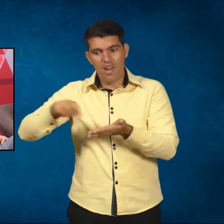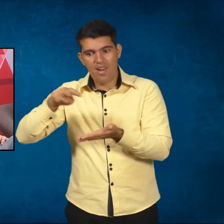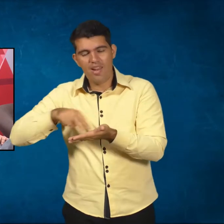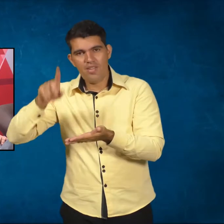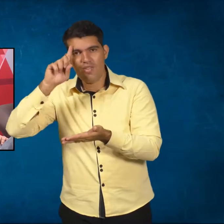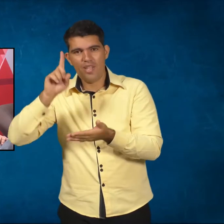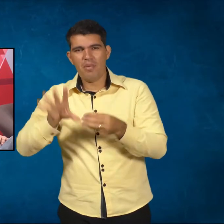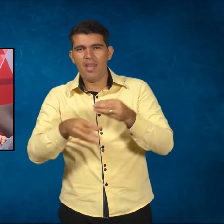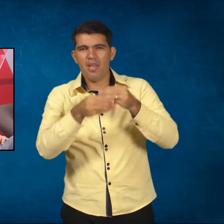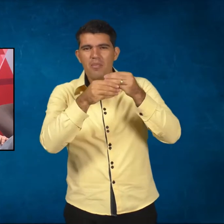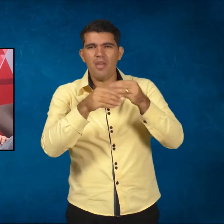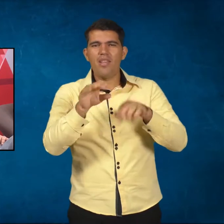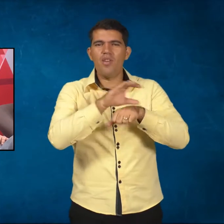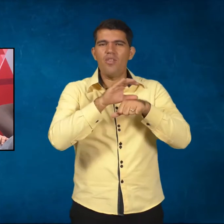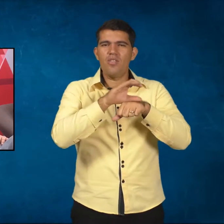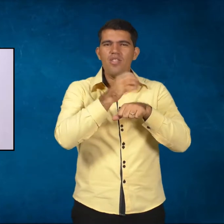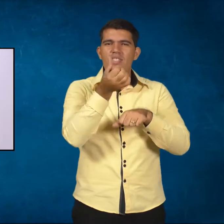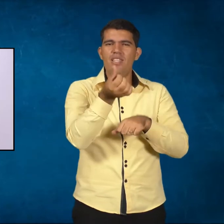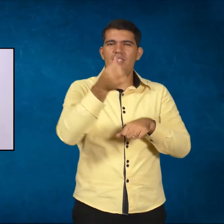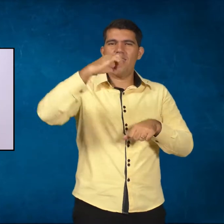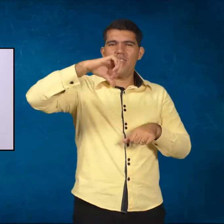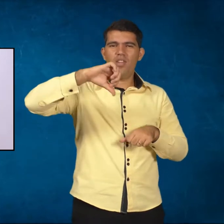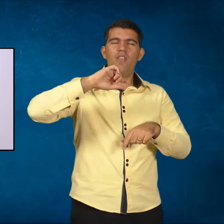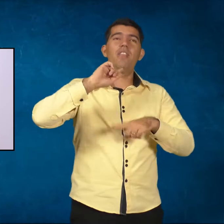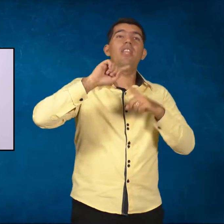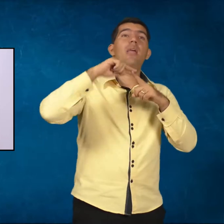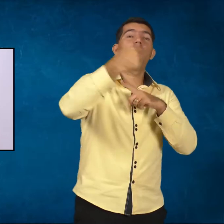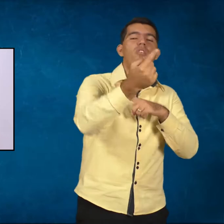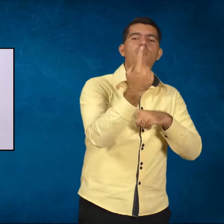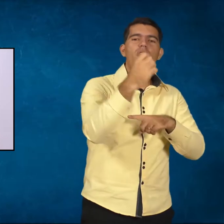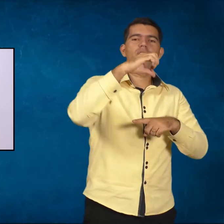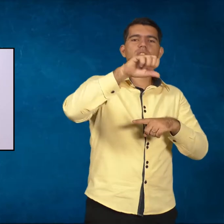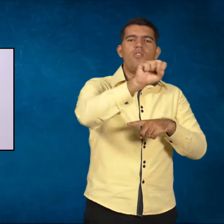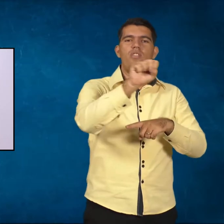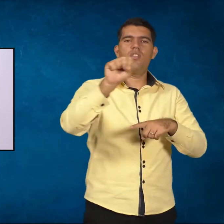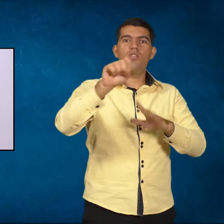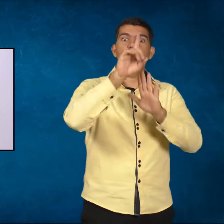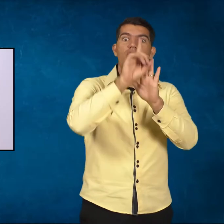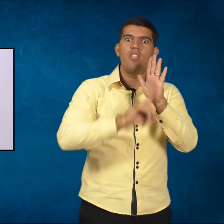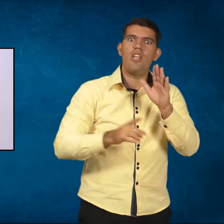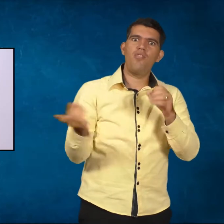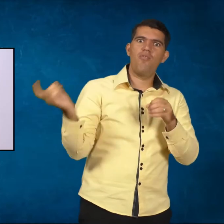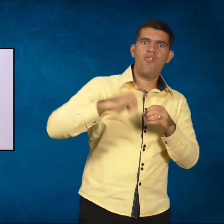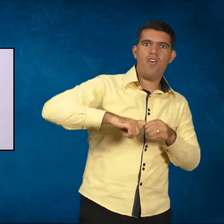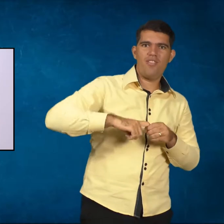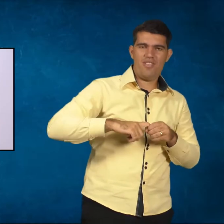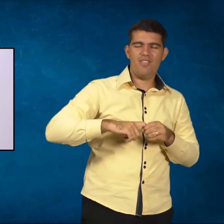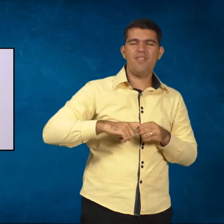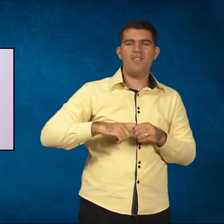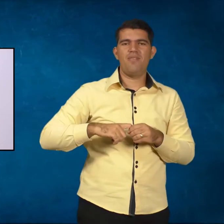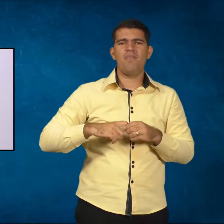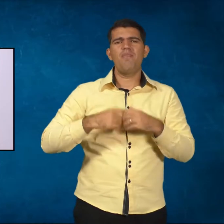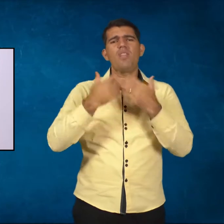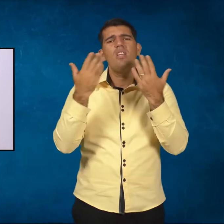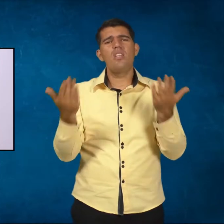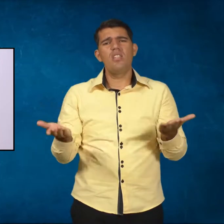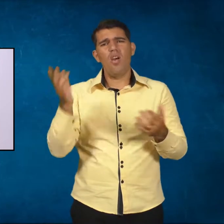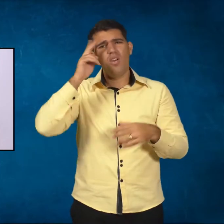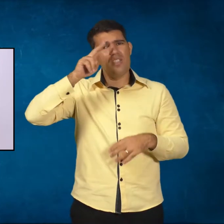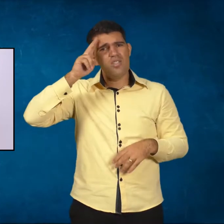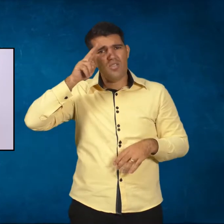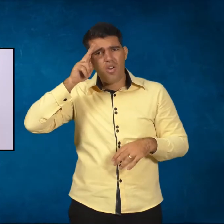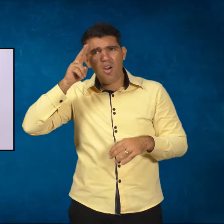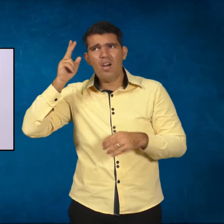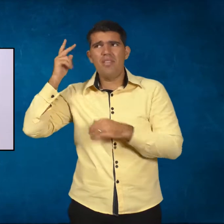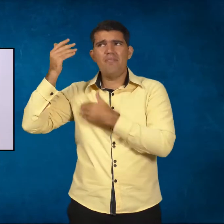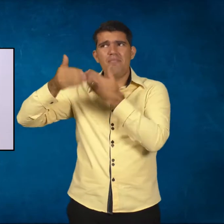analfabeto pela emenda constitucional de 69 sonho 88 esse direito volta né então do ponto de vista